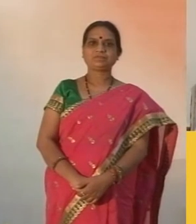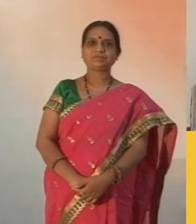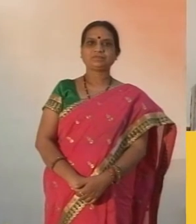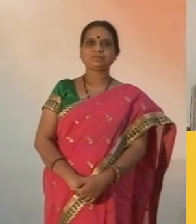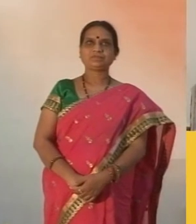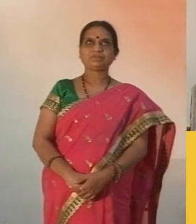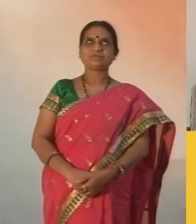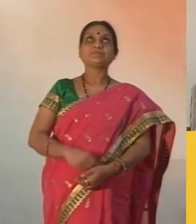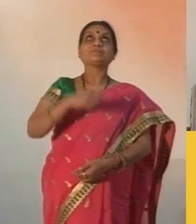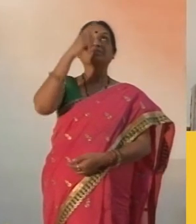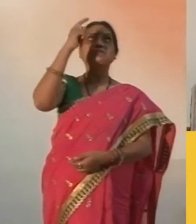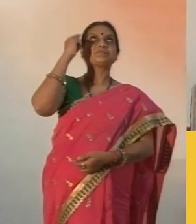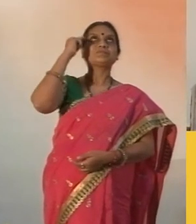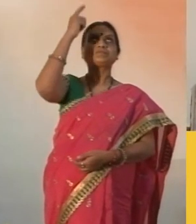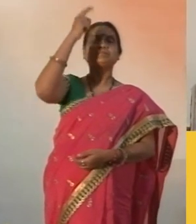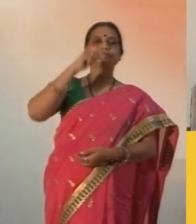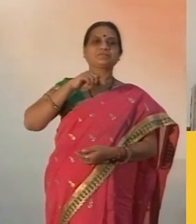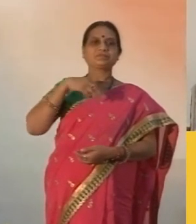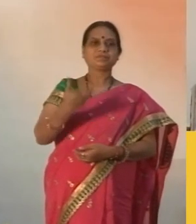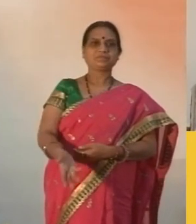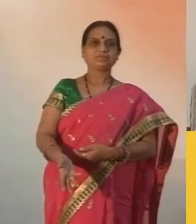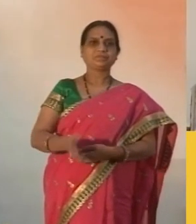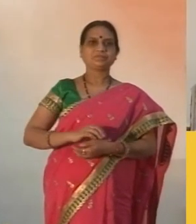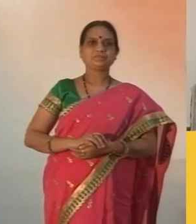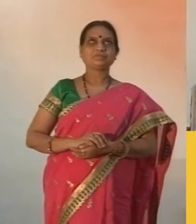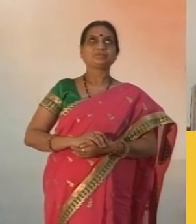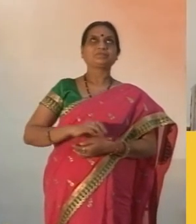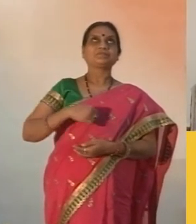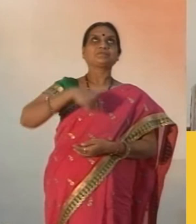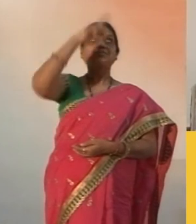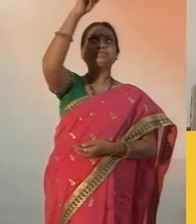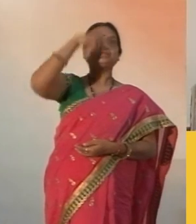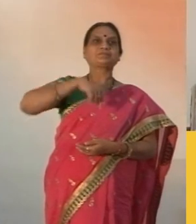उनको जानने के पश्चात उनके साथ